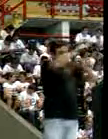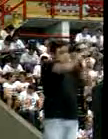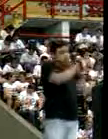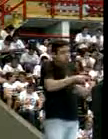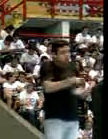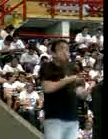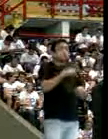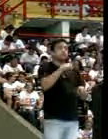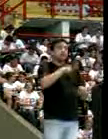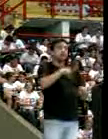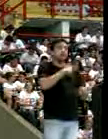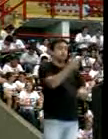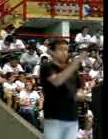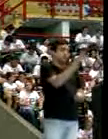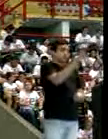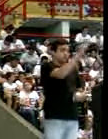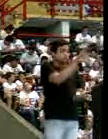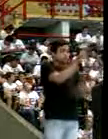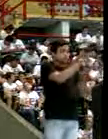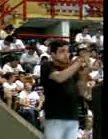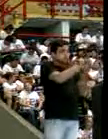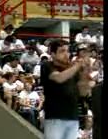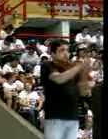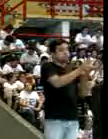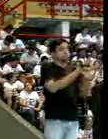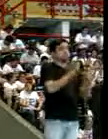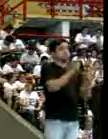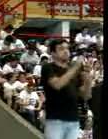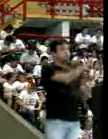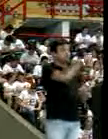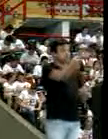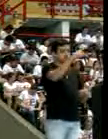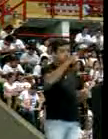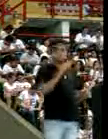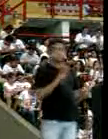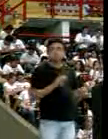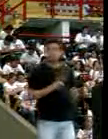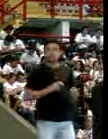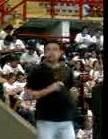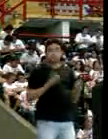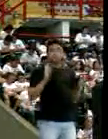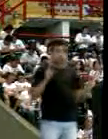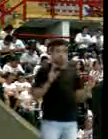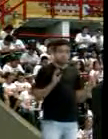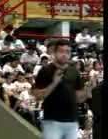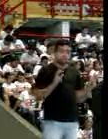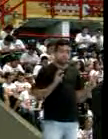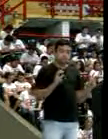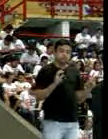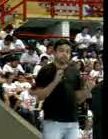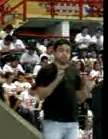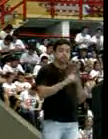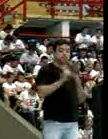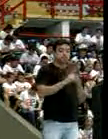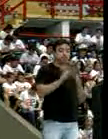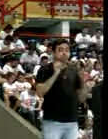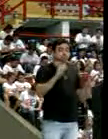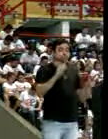deixando 20% da área nativa, das matas nativas. Entenderam?